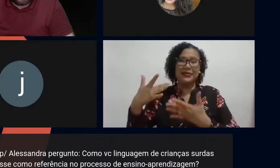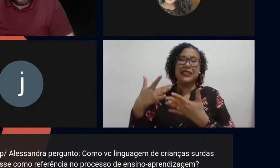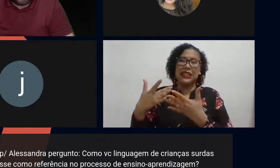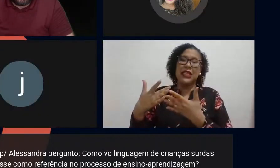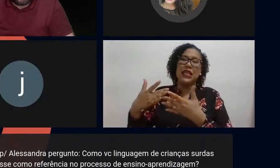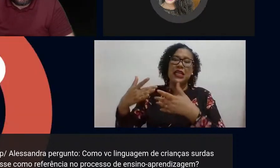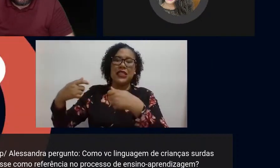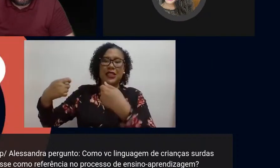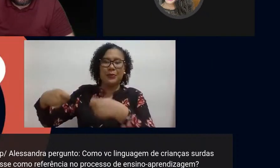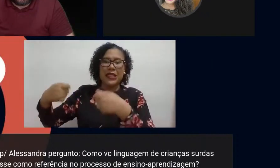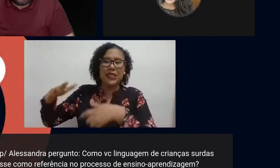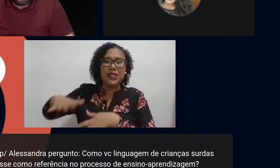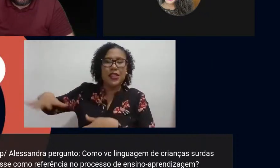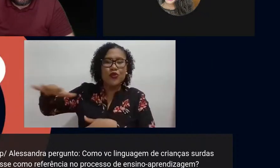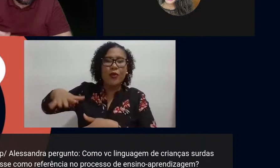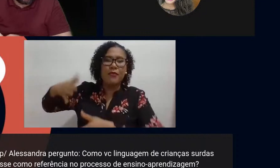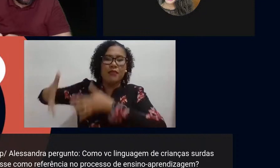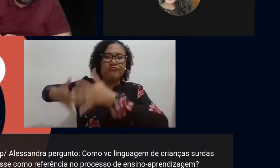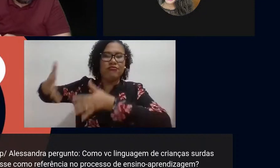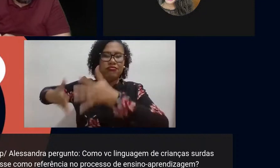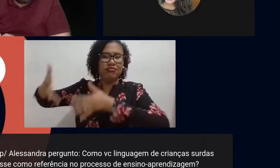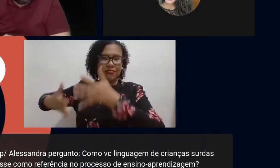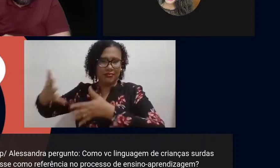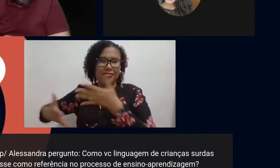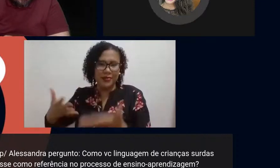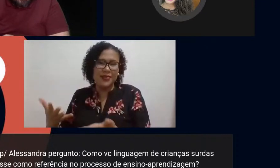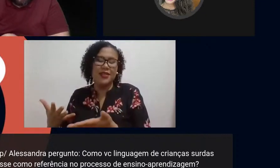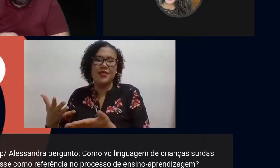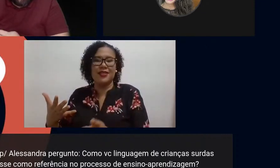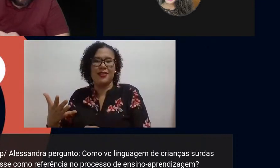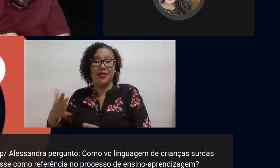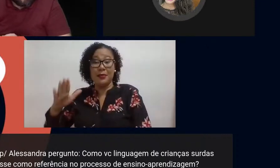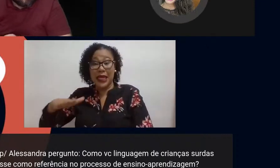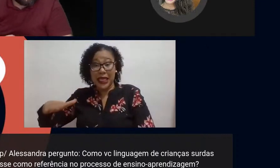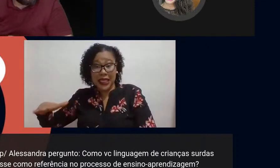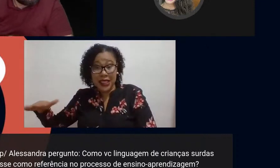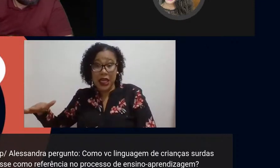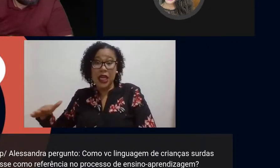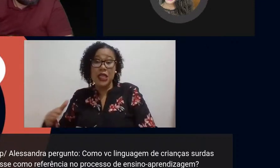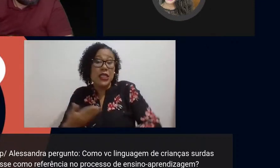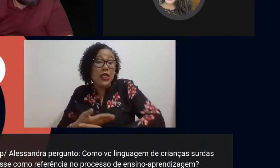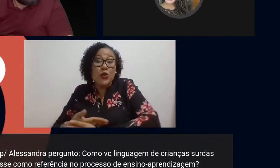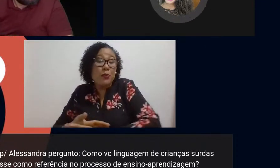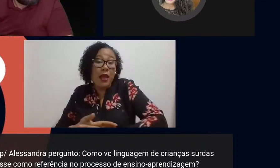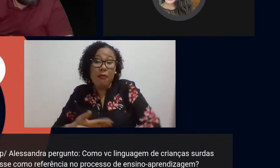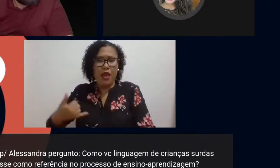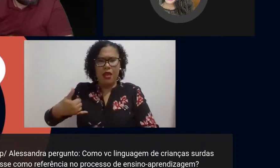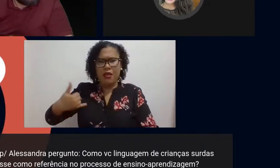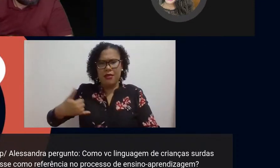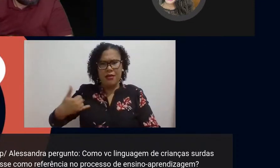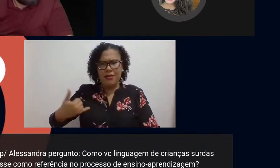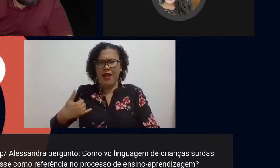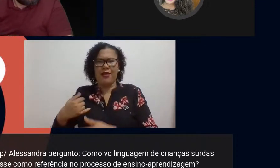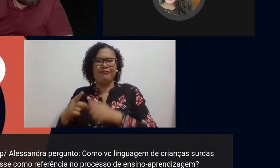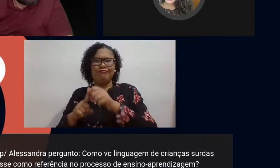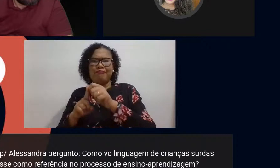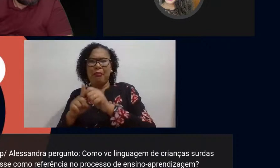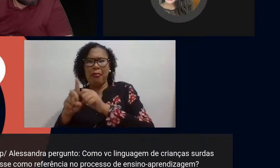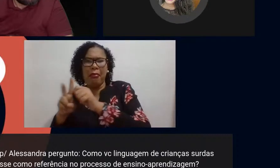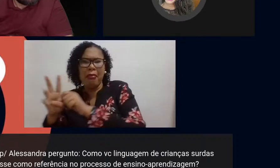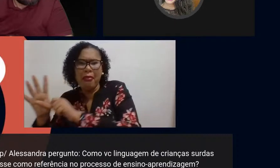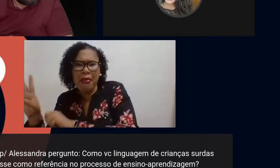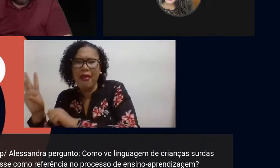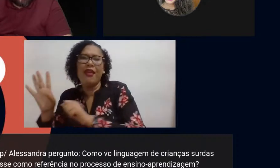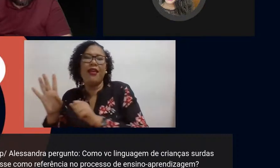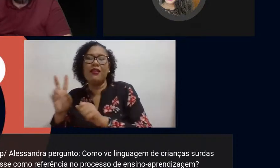Bem, eh, por exemplo, então precisa ter este uso da língua de sinais para que a criança, seja